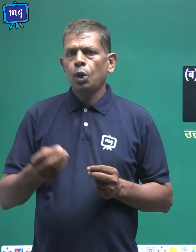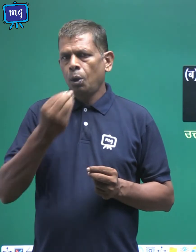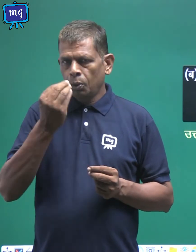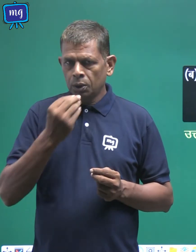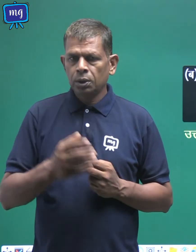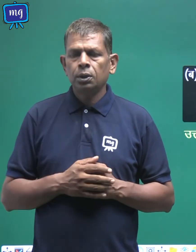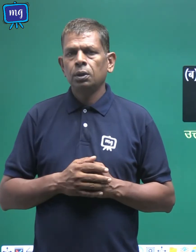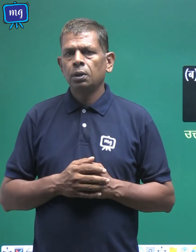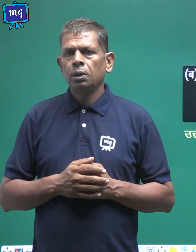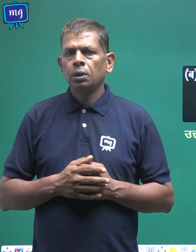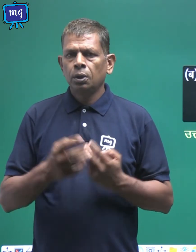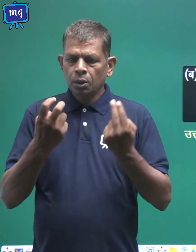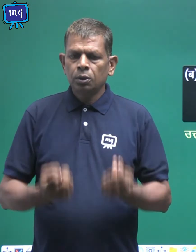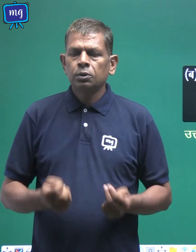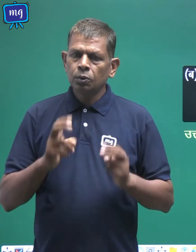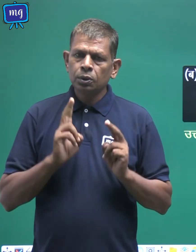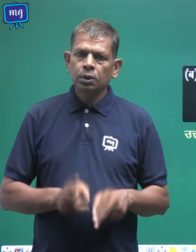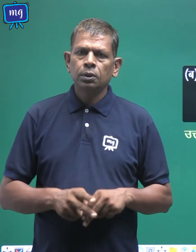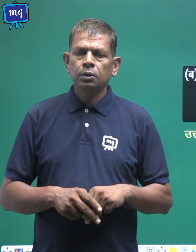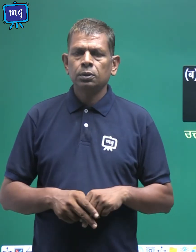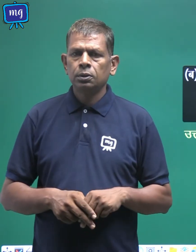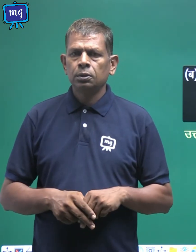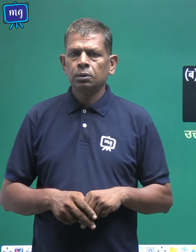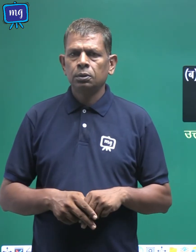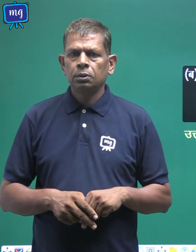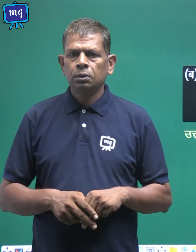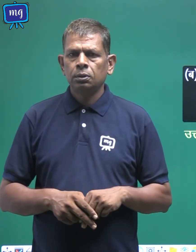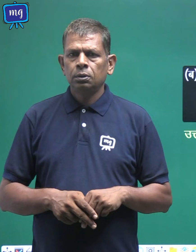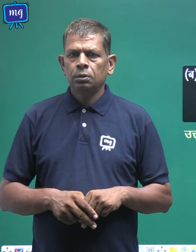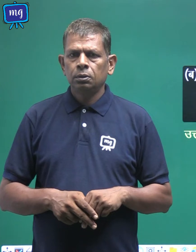भोजन की आवश्यकता होती है?